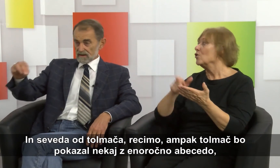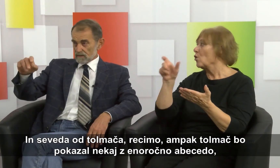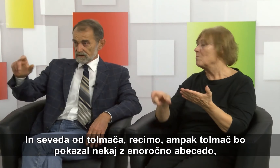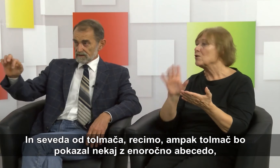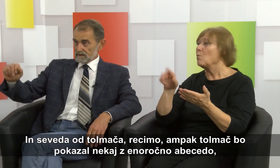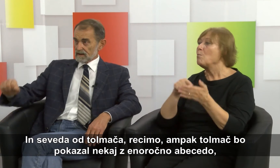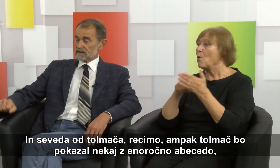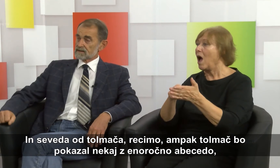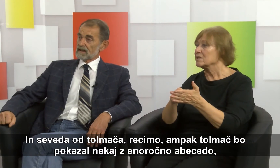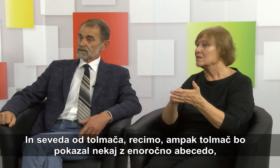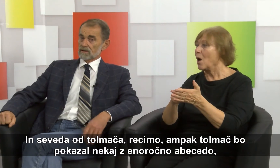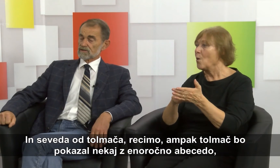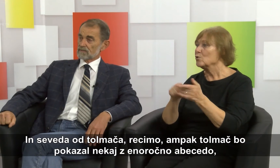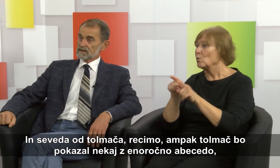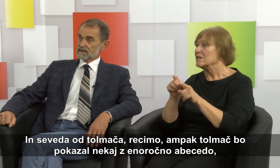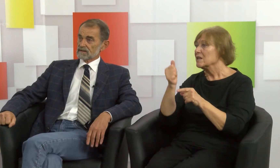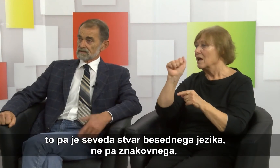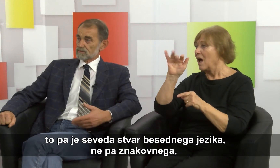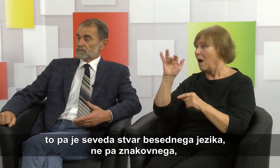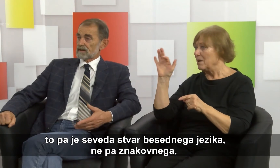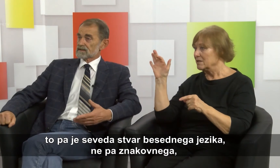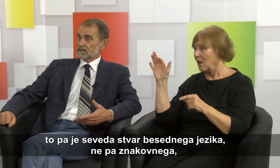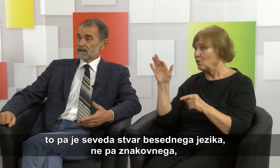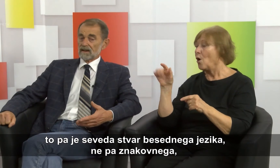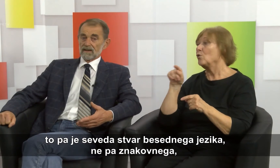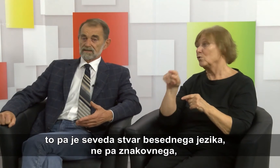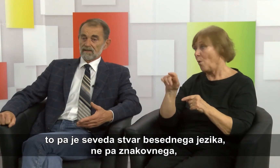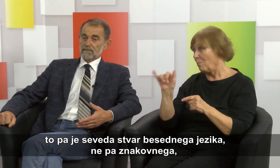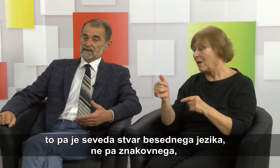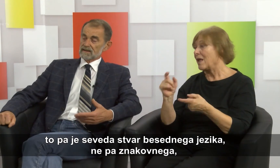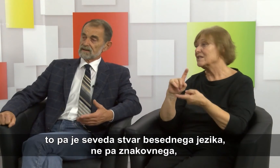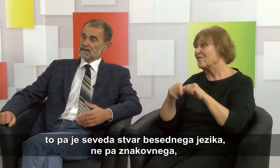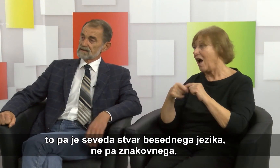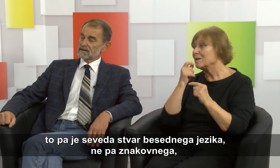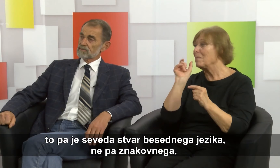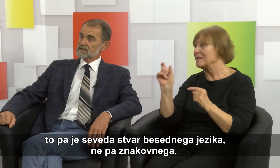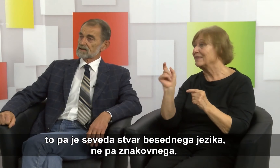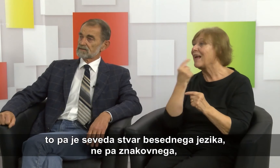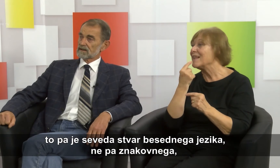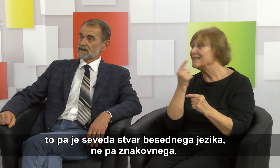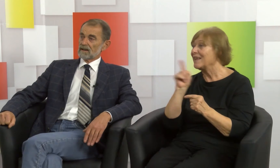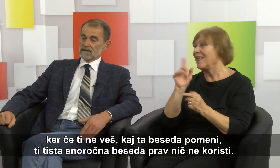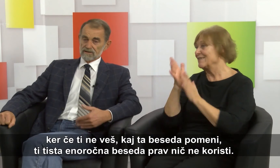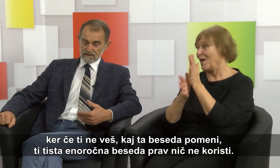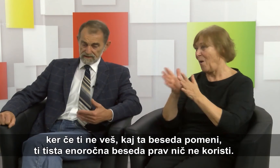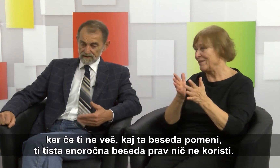pokazal nekaj z enoročno abecedo, ne. To pa je seveda stvar besednega jezika, ne pa znakovnega. Ker če ti ne